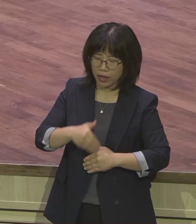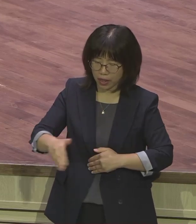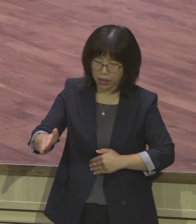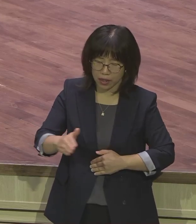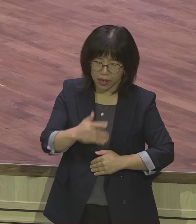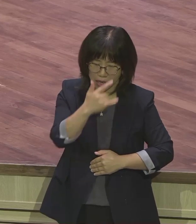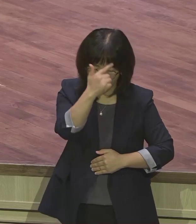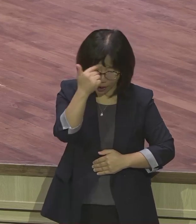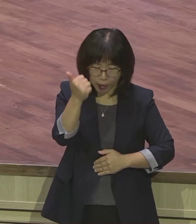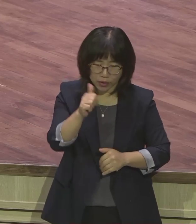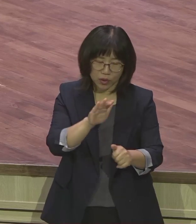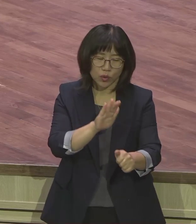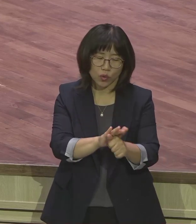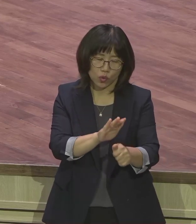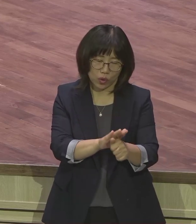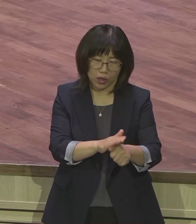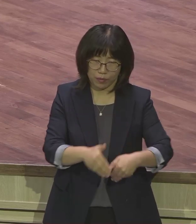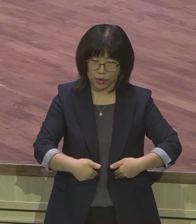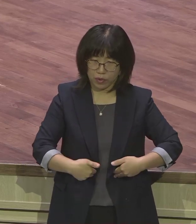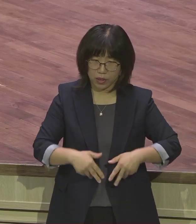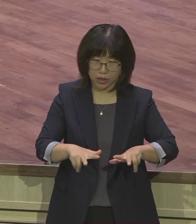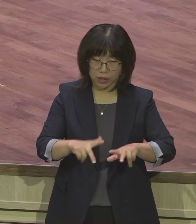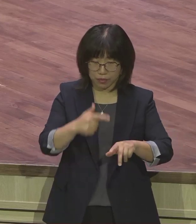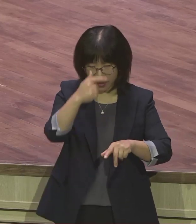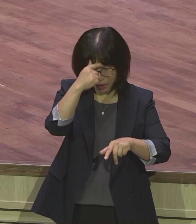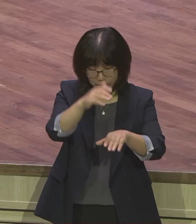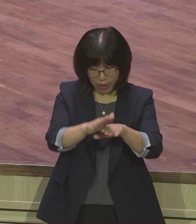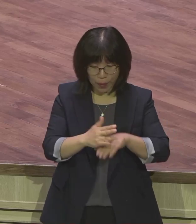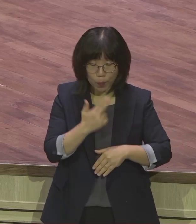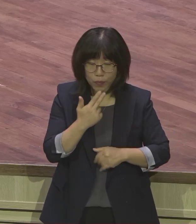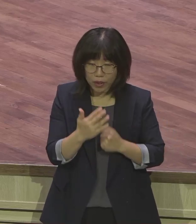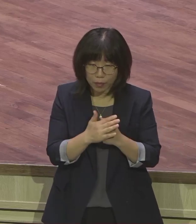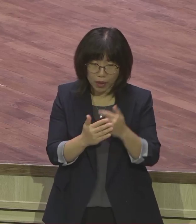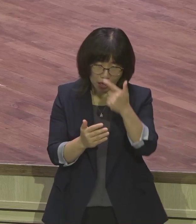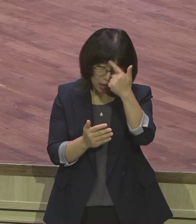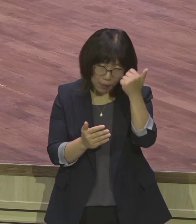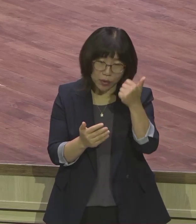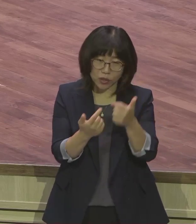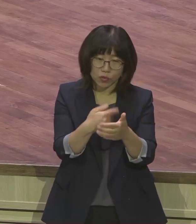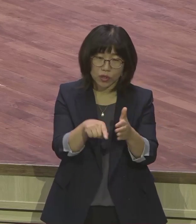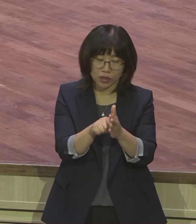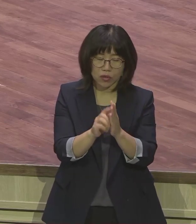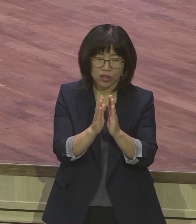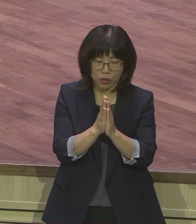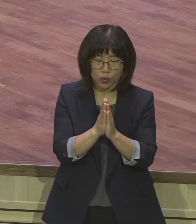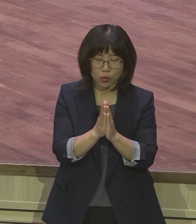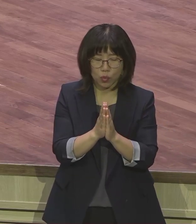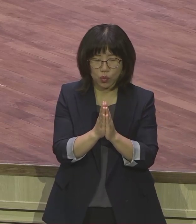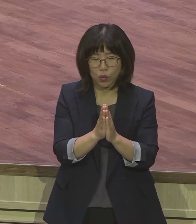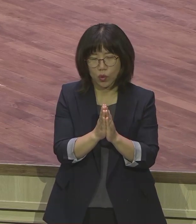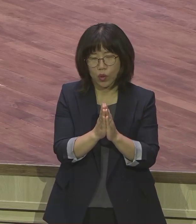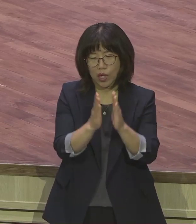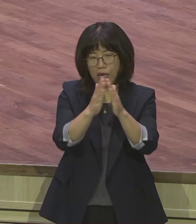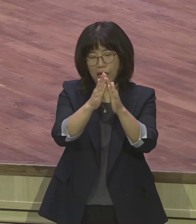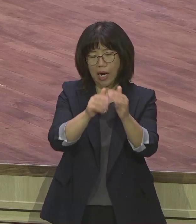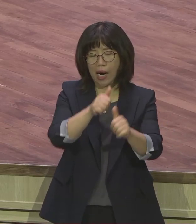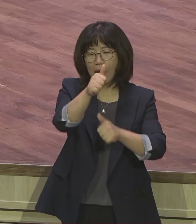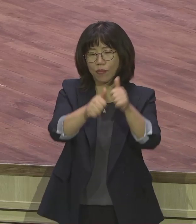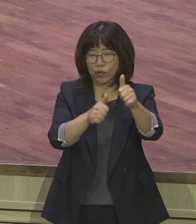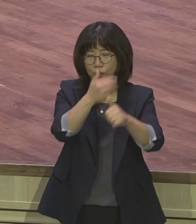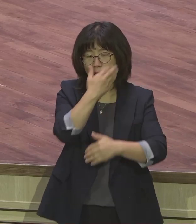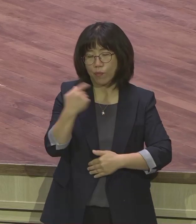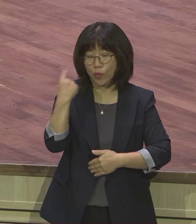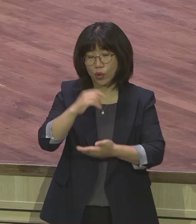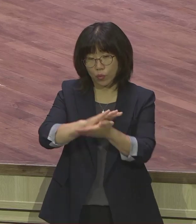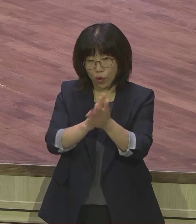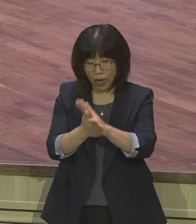드려도 되라 아직 교회 예배 안 드리고 있으니까 여러분이 가문 보고만 내가 은약 잡으면 내 하나 때문에